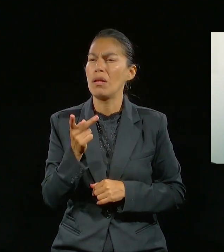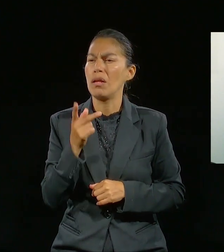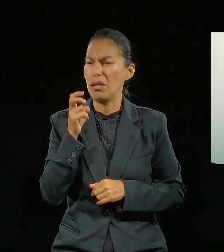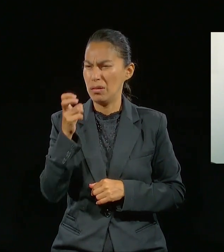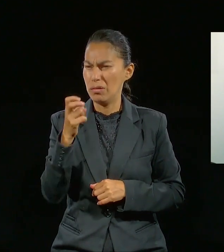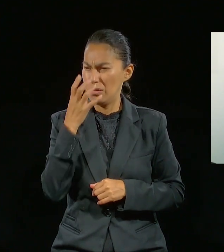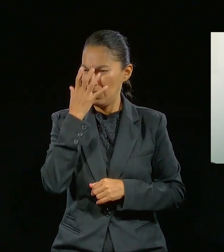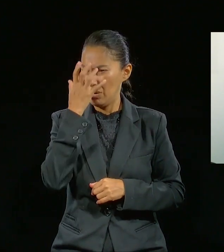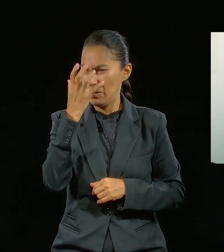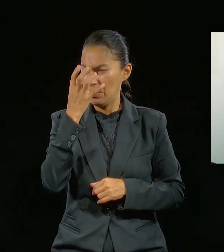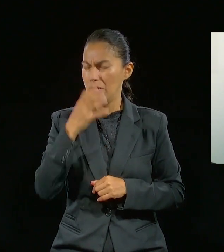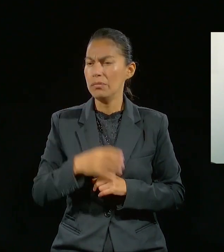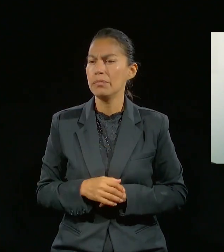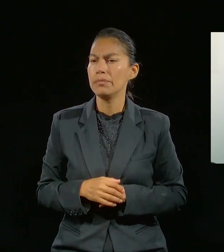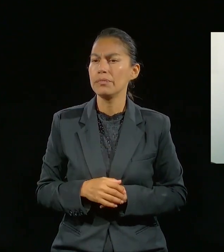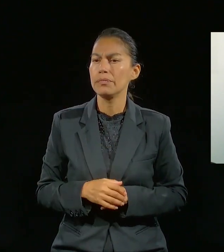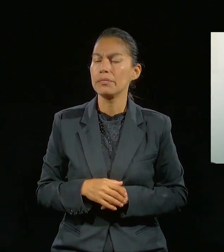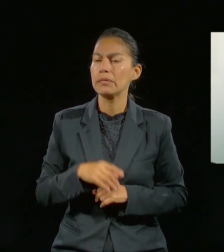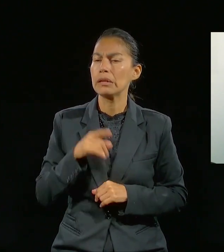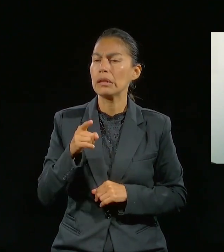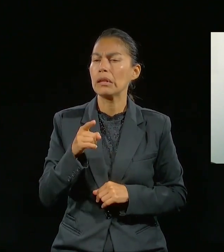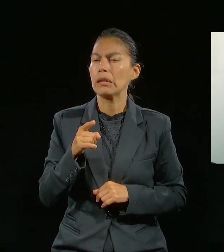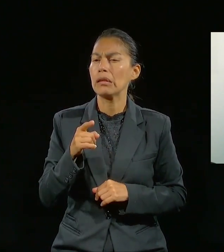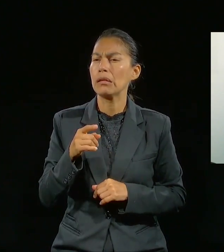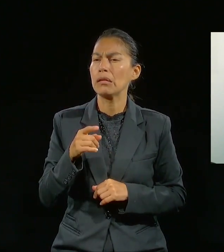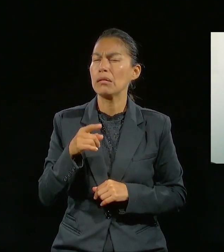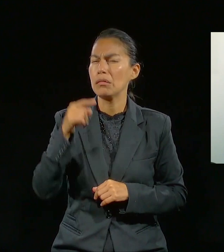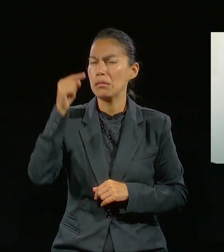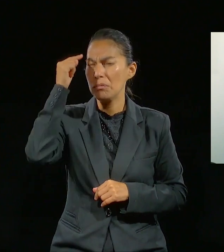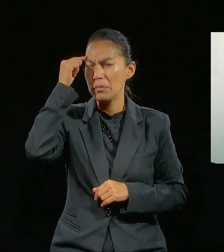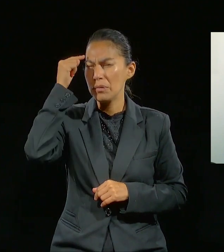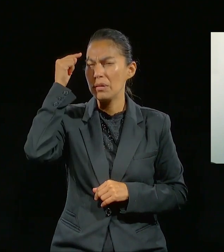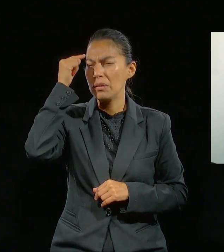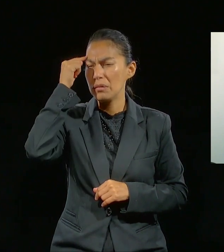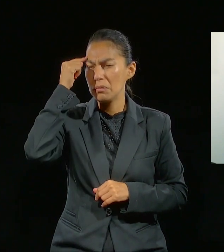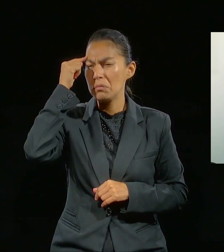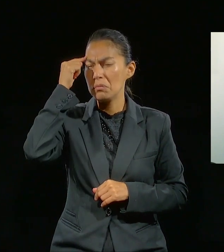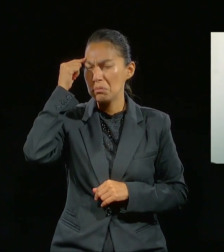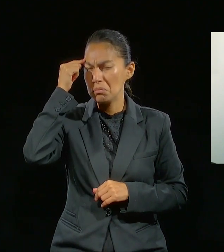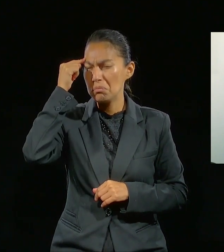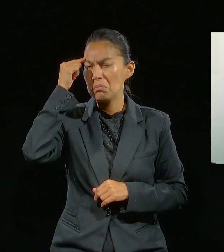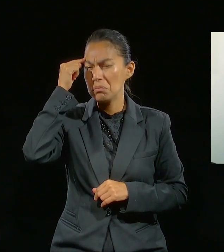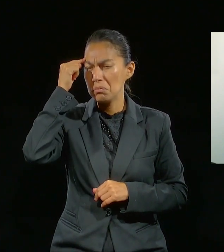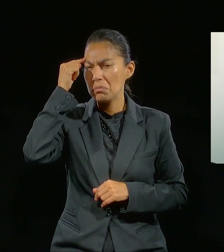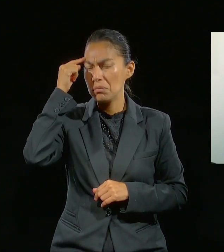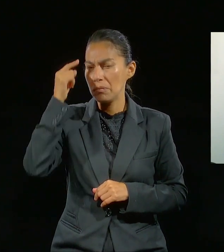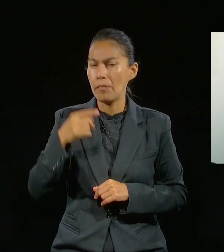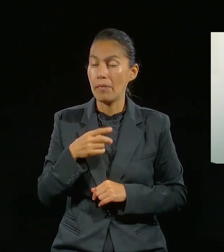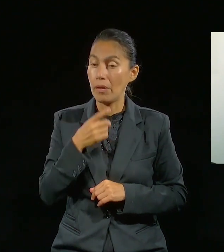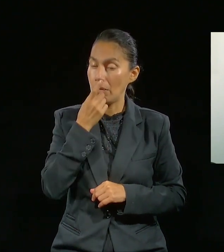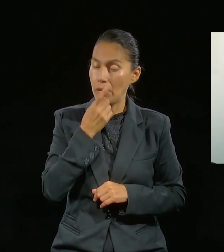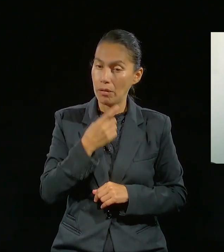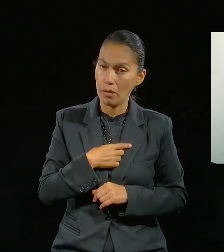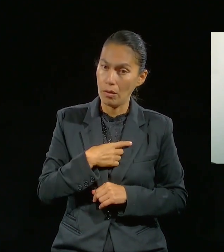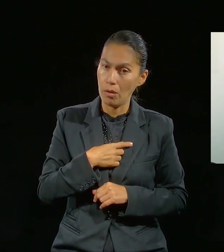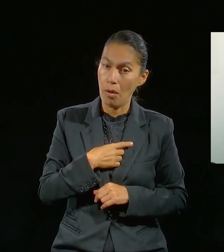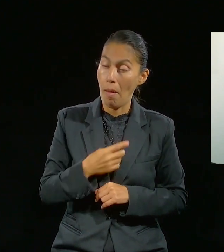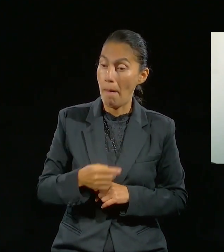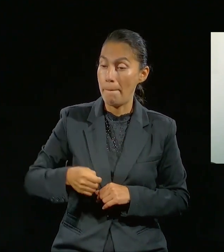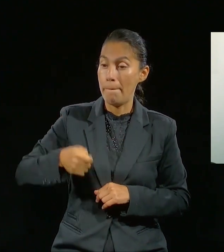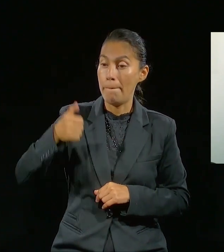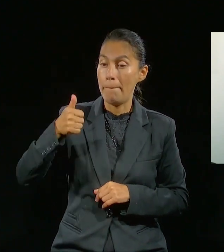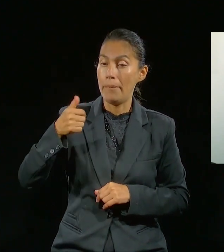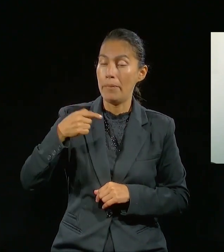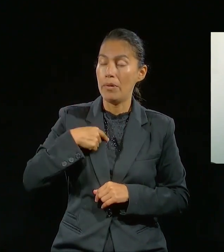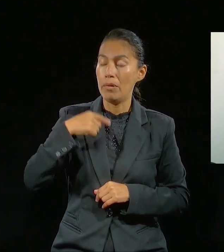que, oye, ¿es algo serio? Él es muy maduro, analiza mucho la situación. Y dice, yo tengo que